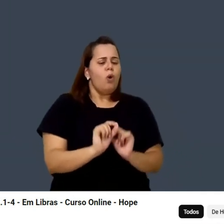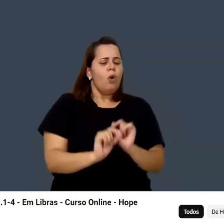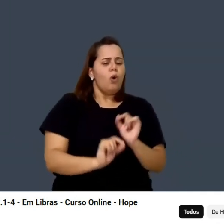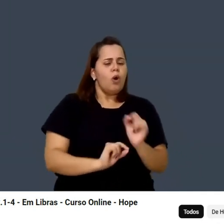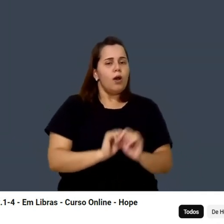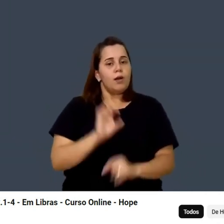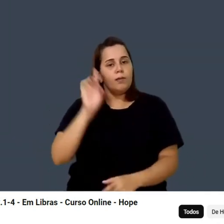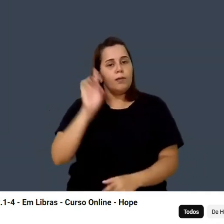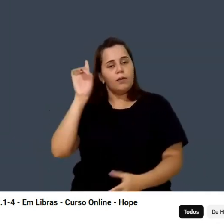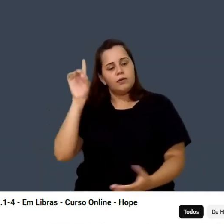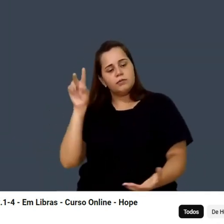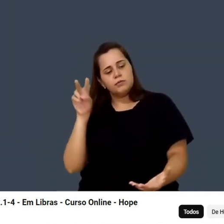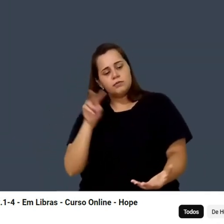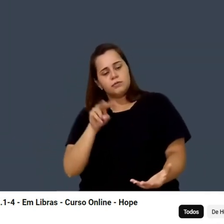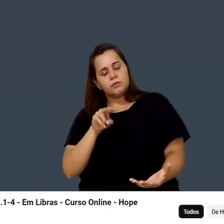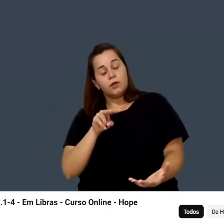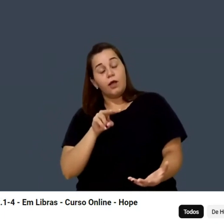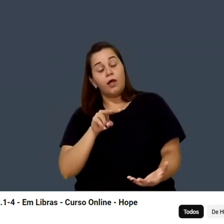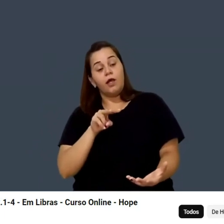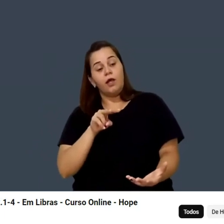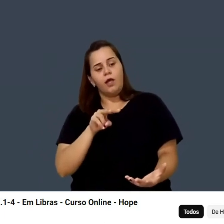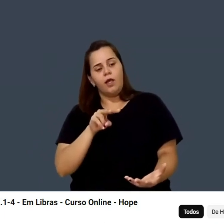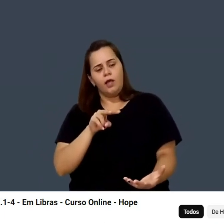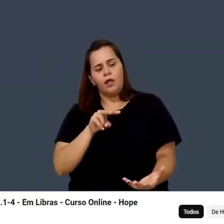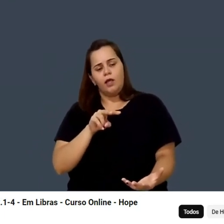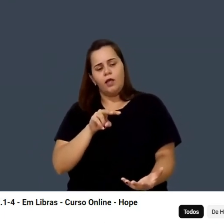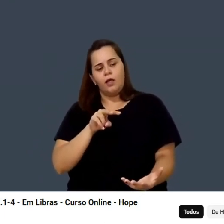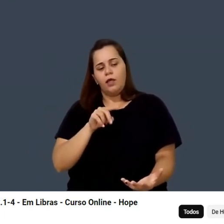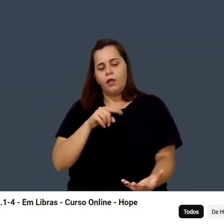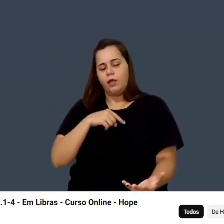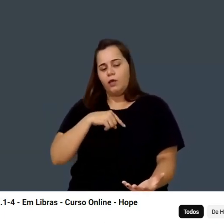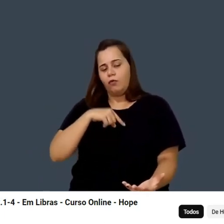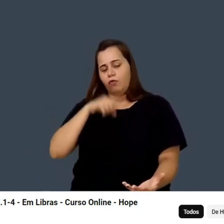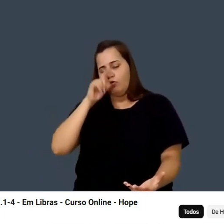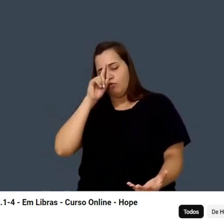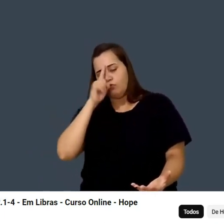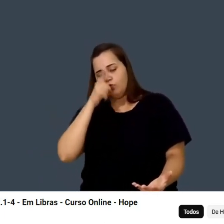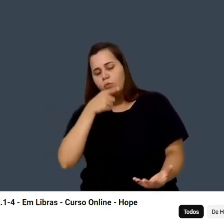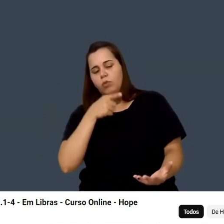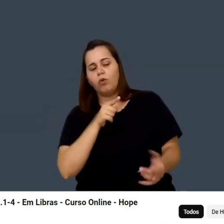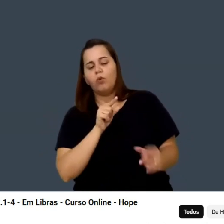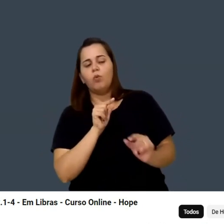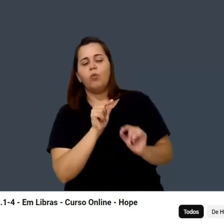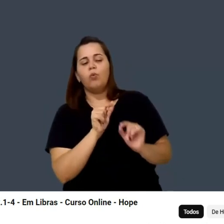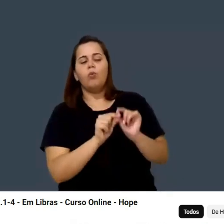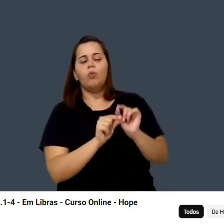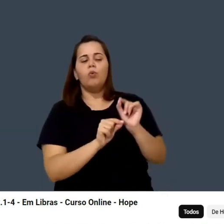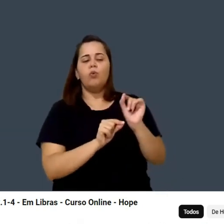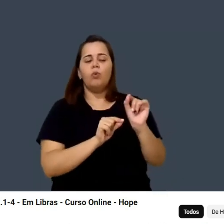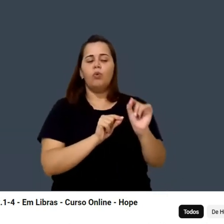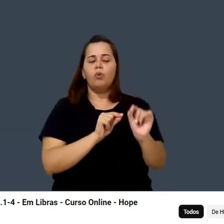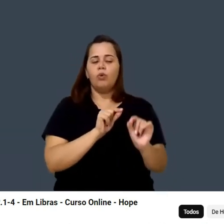que está faltando alguma coisa. Deixa eu ver, o que eu vou criar?